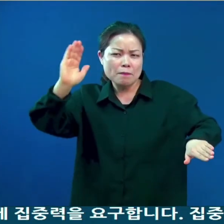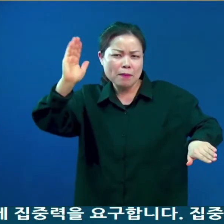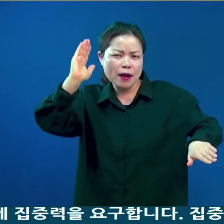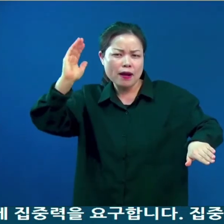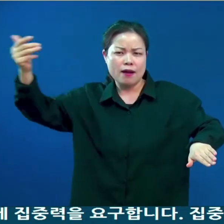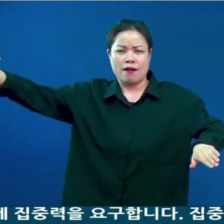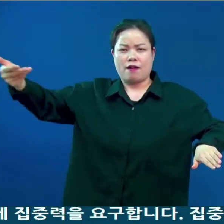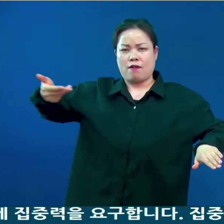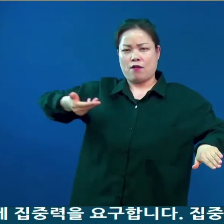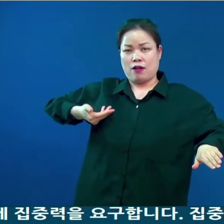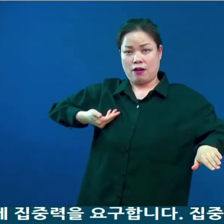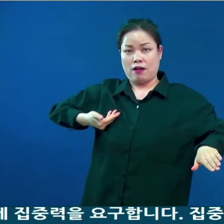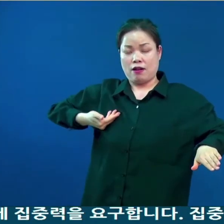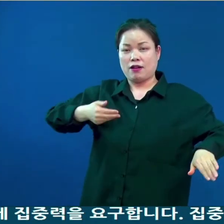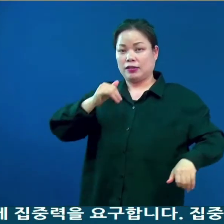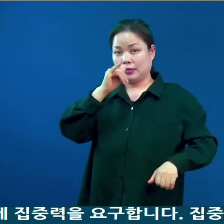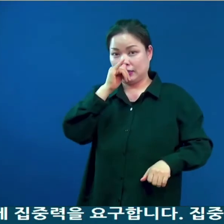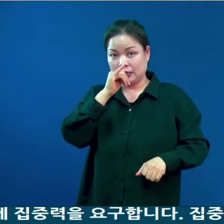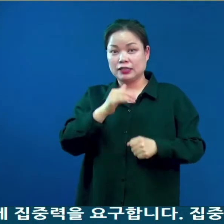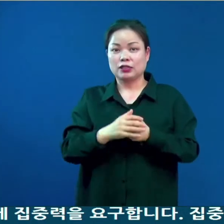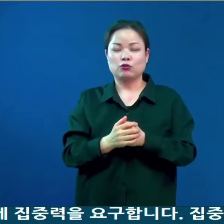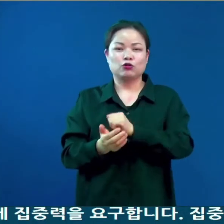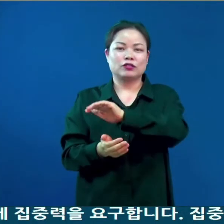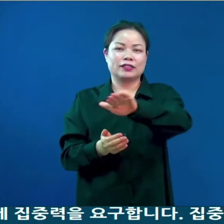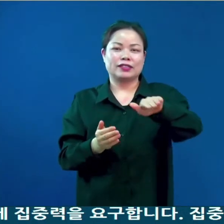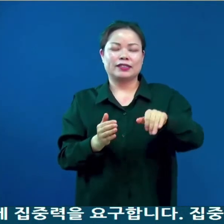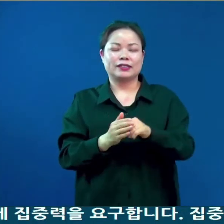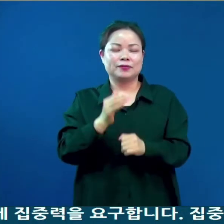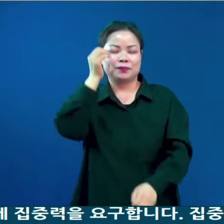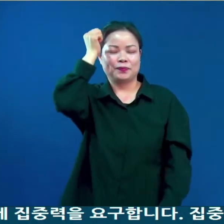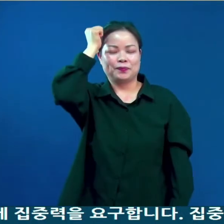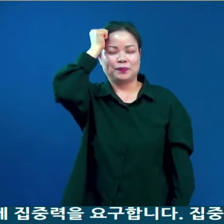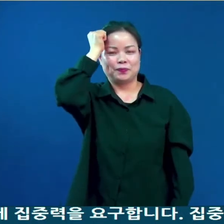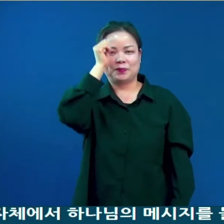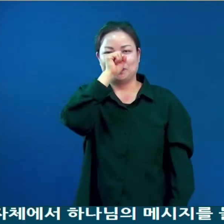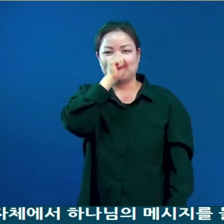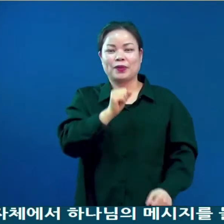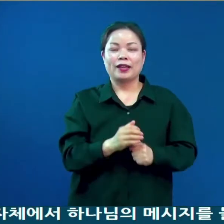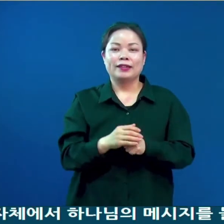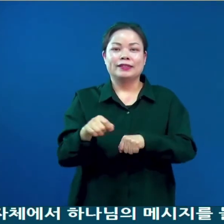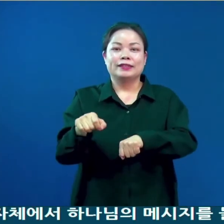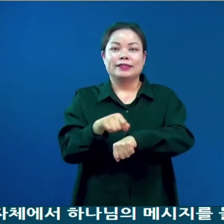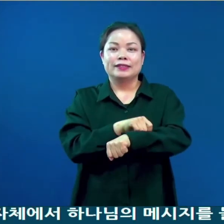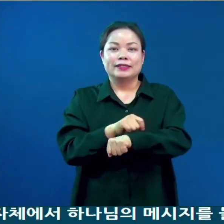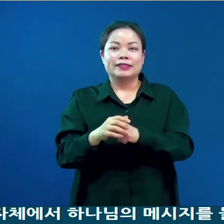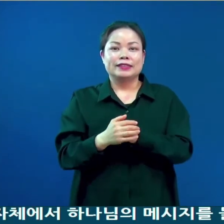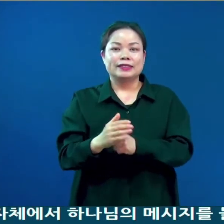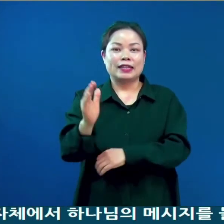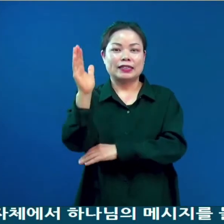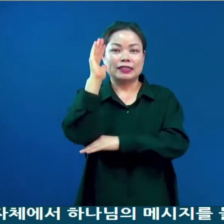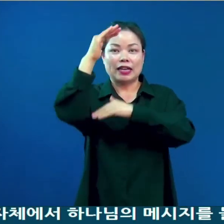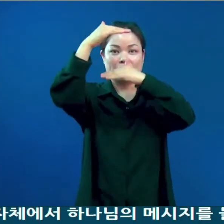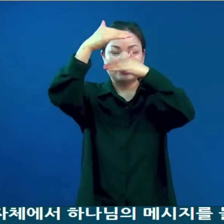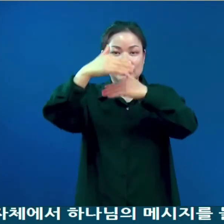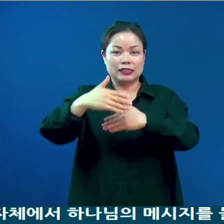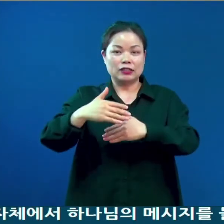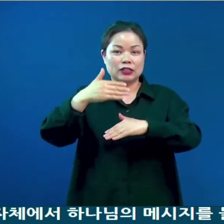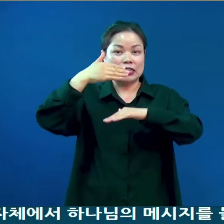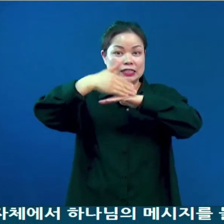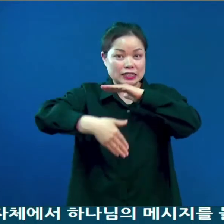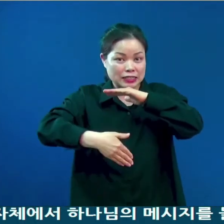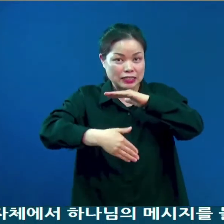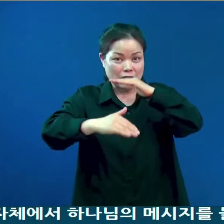메시지를 전달해 주실 수 있다는 것을 우리가 기억했으면 좋겠습니다. 특별히 이야기 형태로